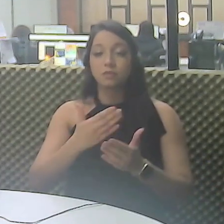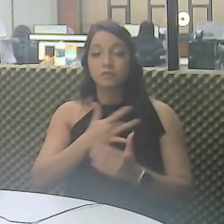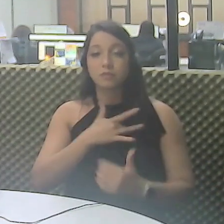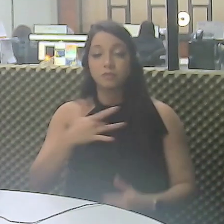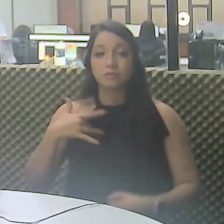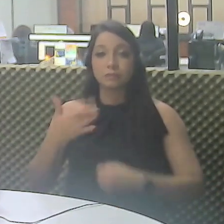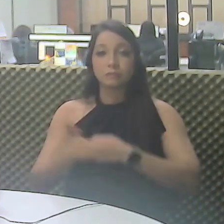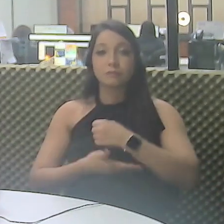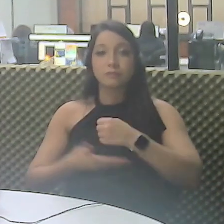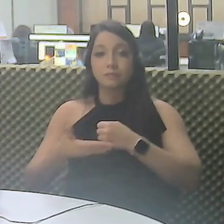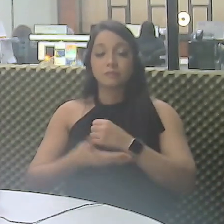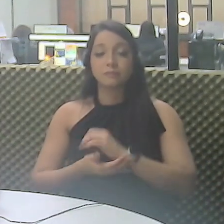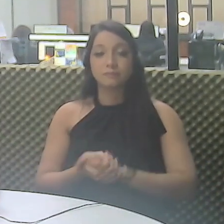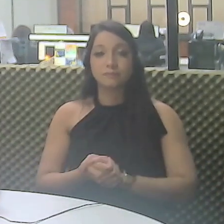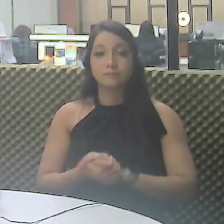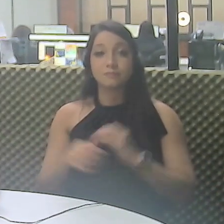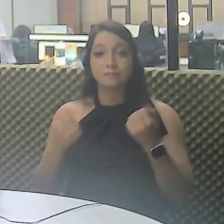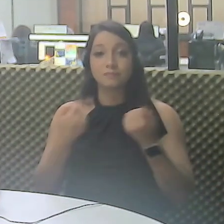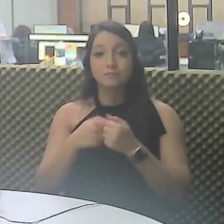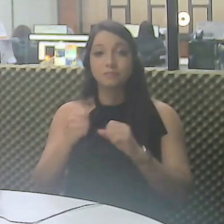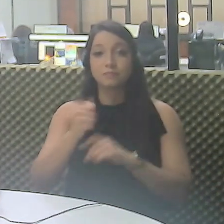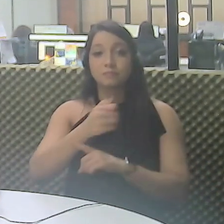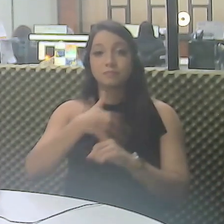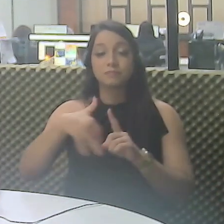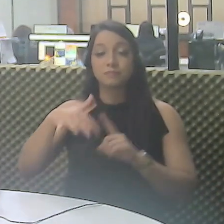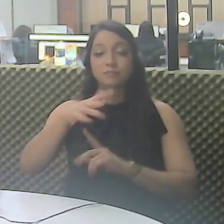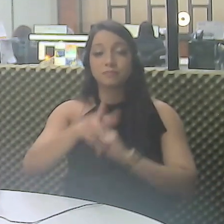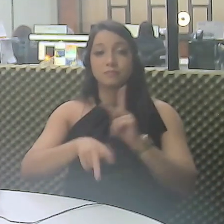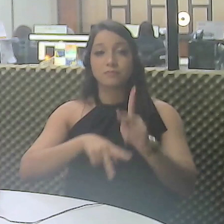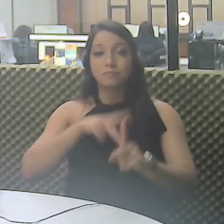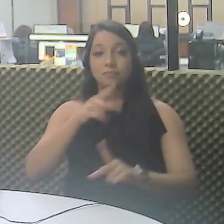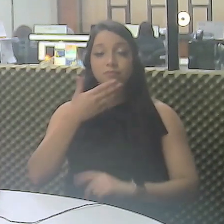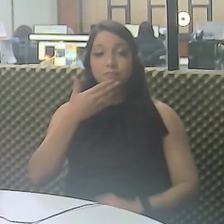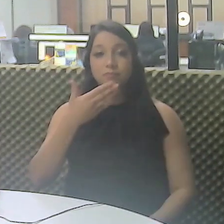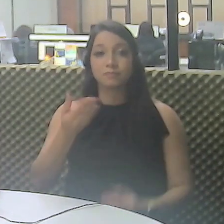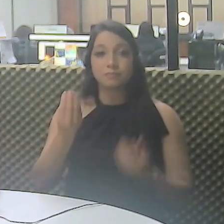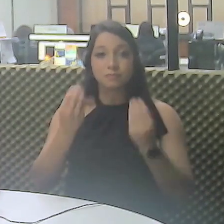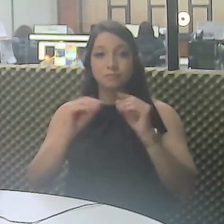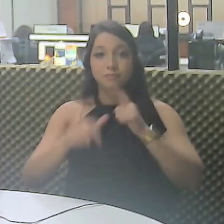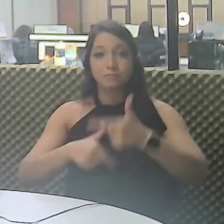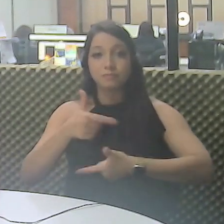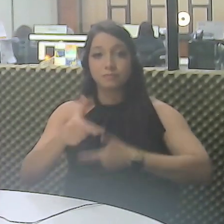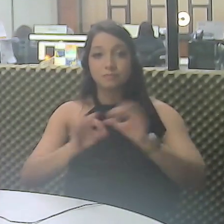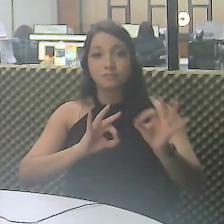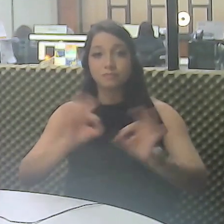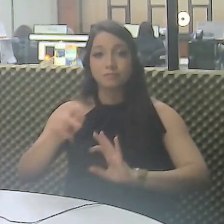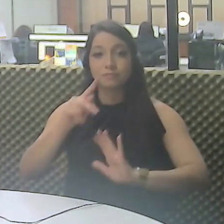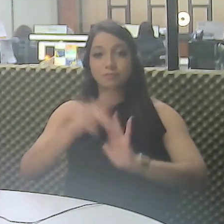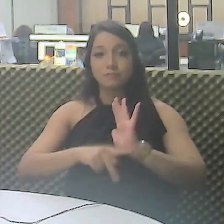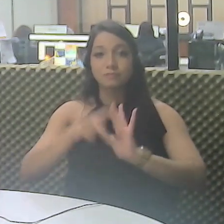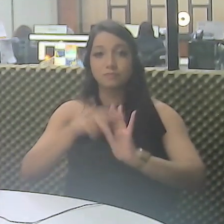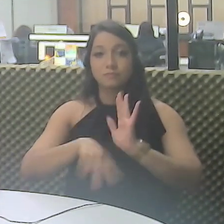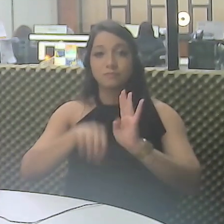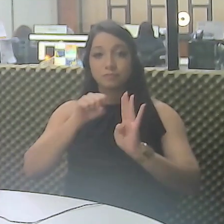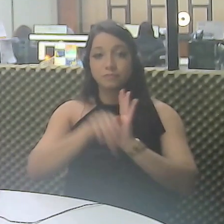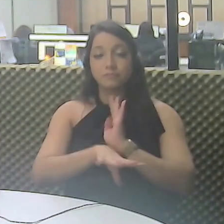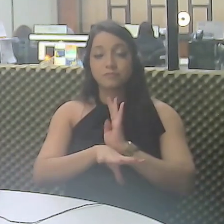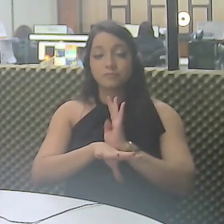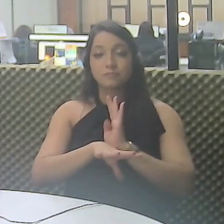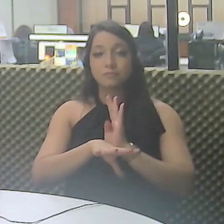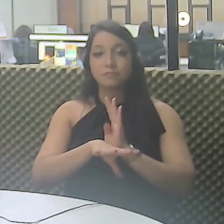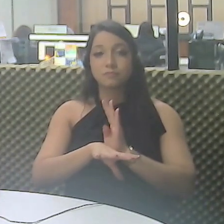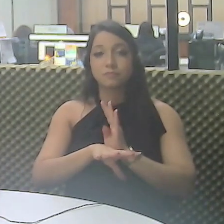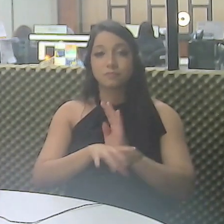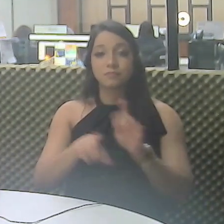Taiamã. No busão social, a população pode solicitar inserção em serviços, programas, projetos e